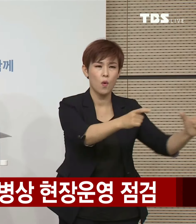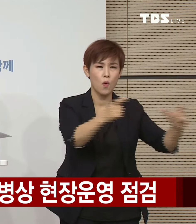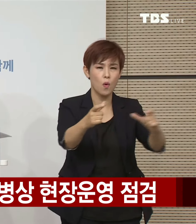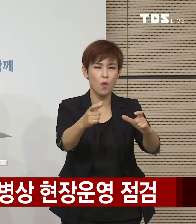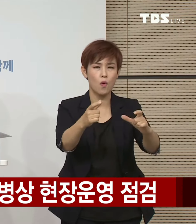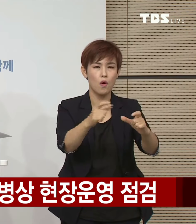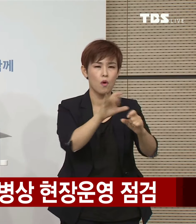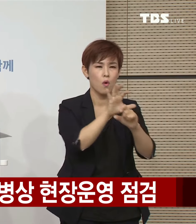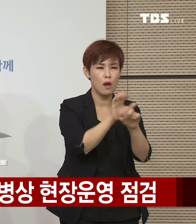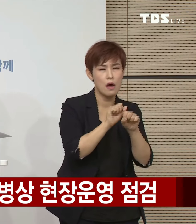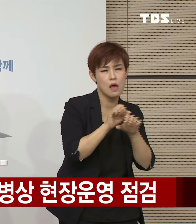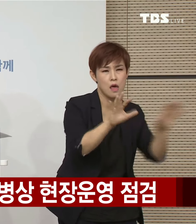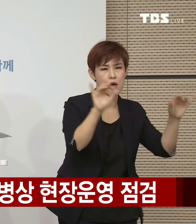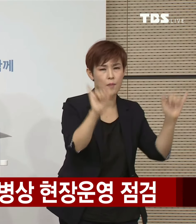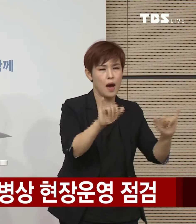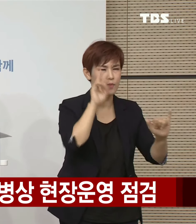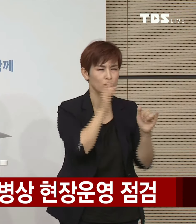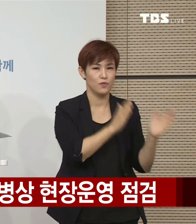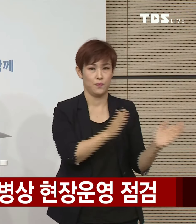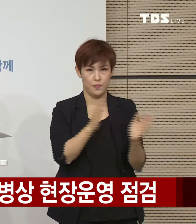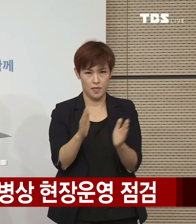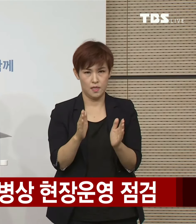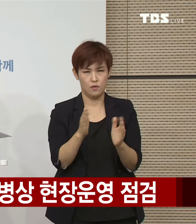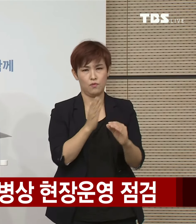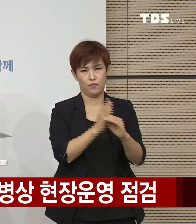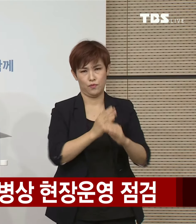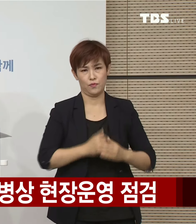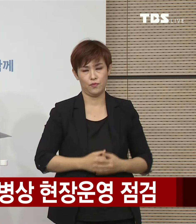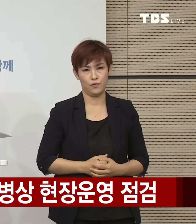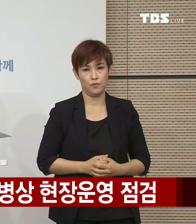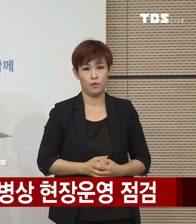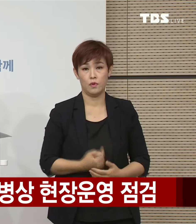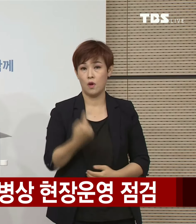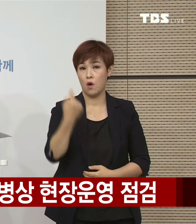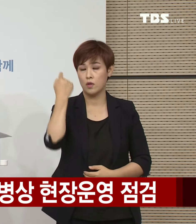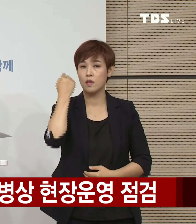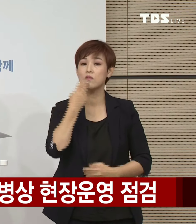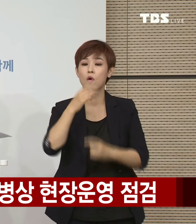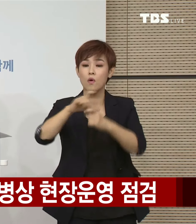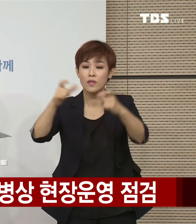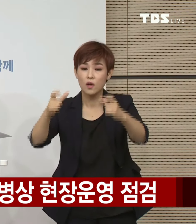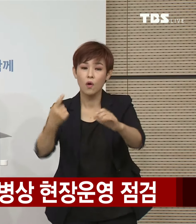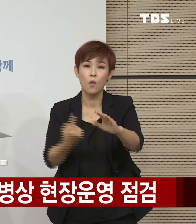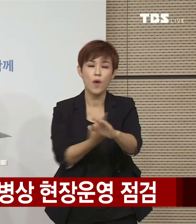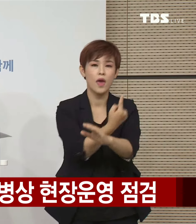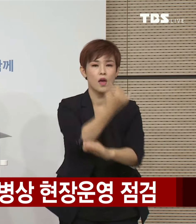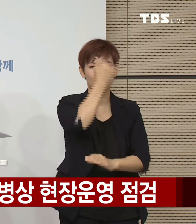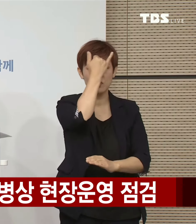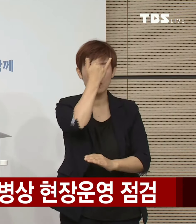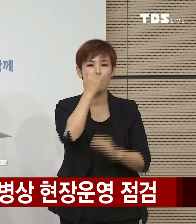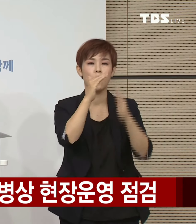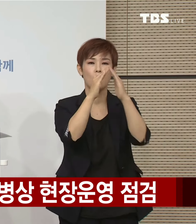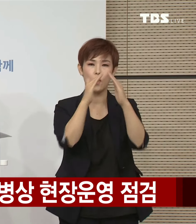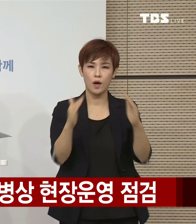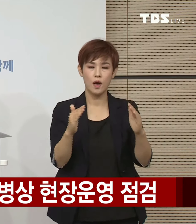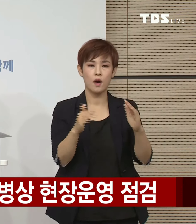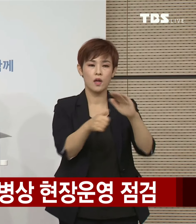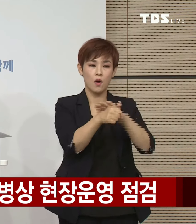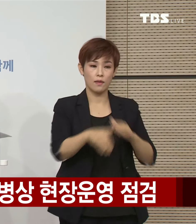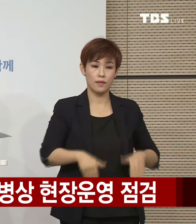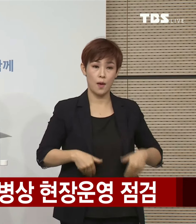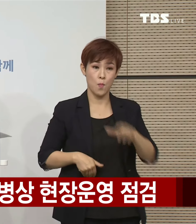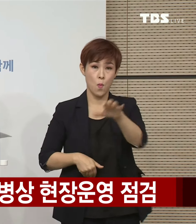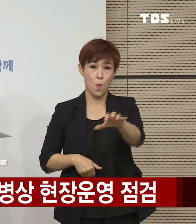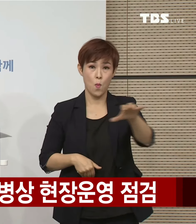환자 발생에 대해서도 선제적으로 대비하고 있습니다. 어제 수도권 외에 충청, 호남, 경남권에